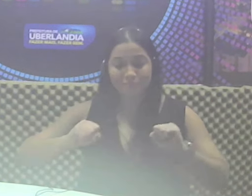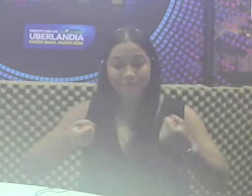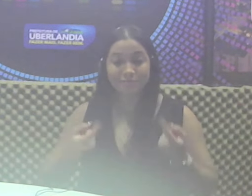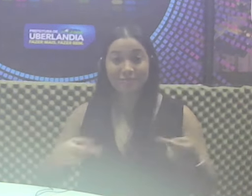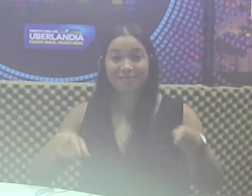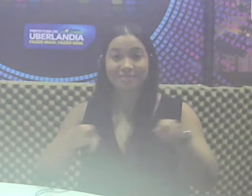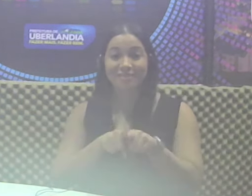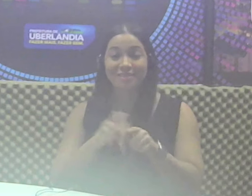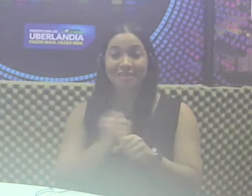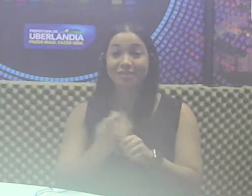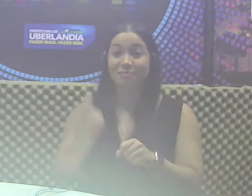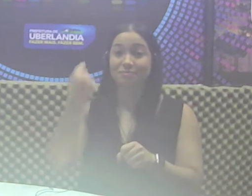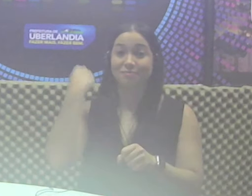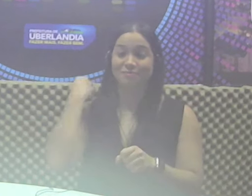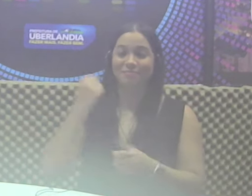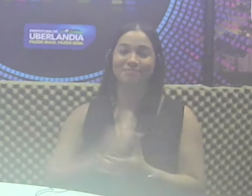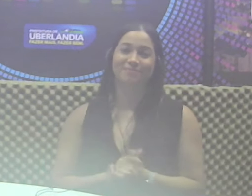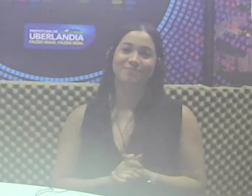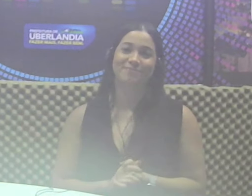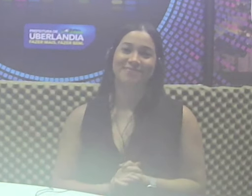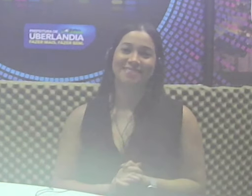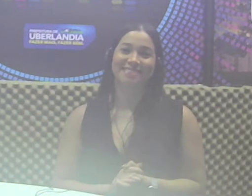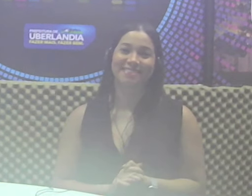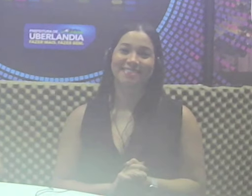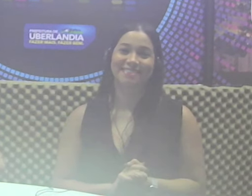no último ano.